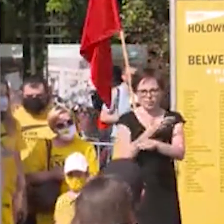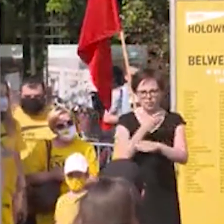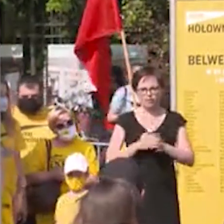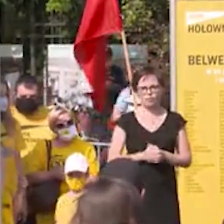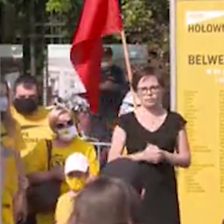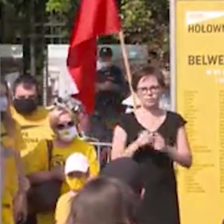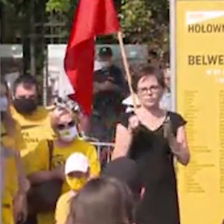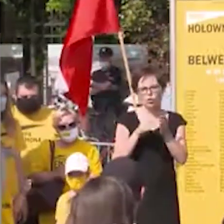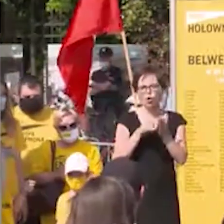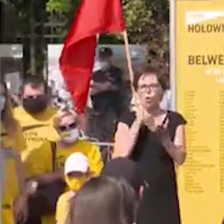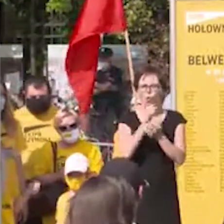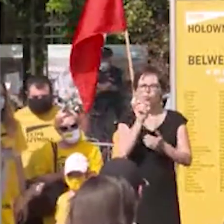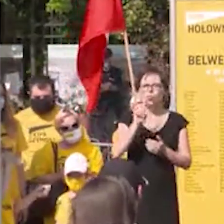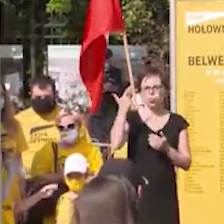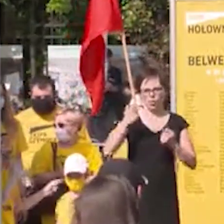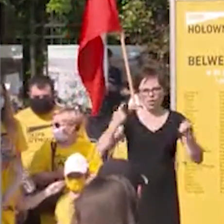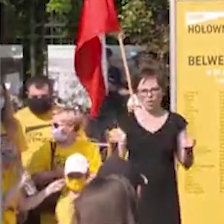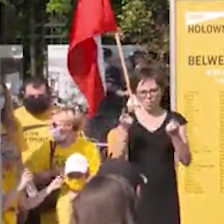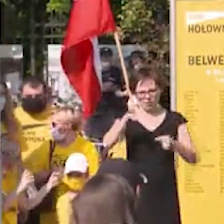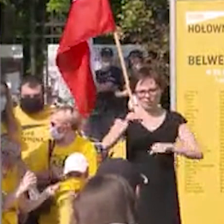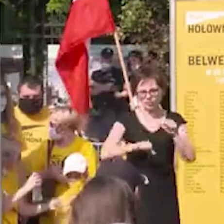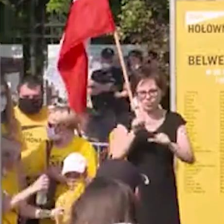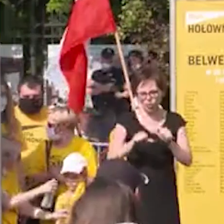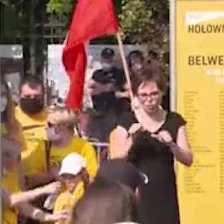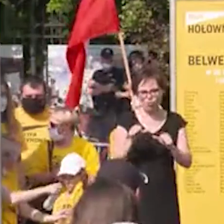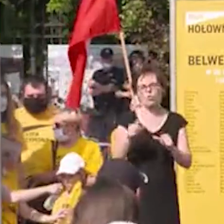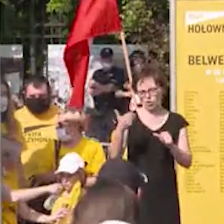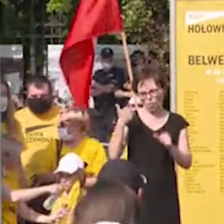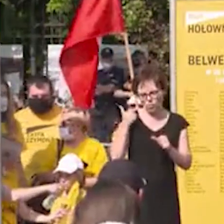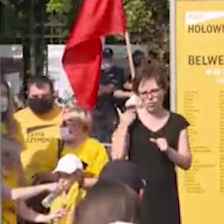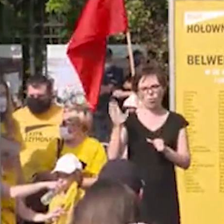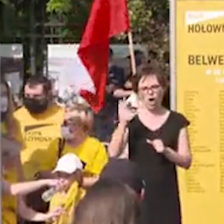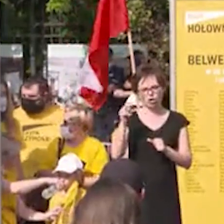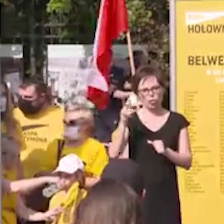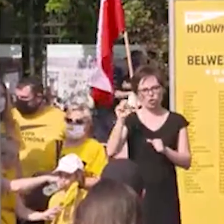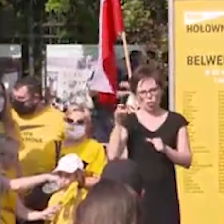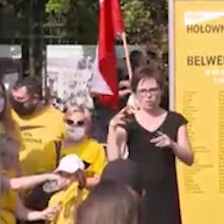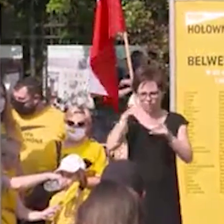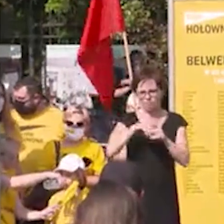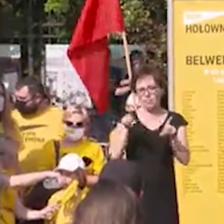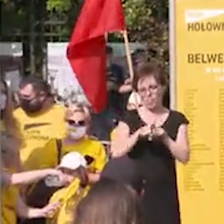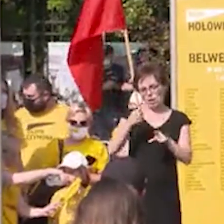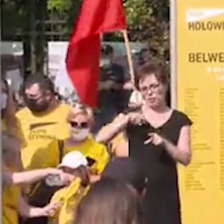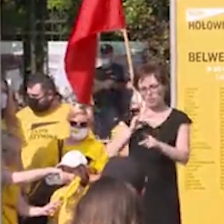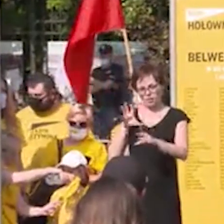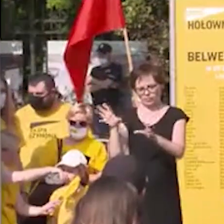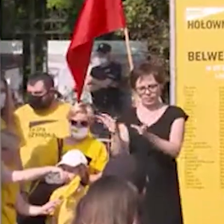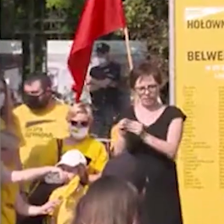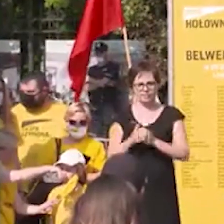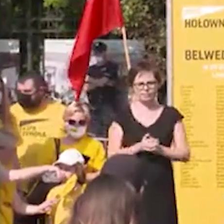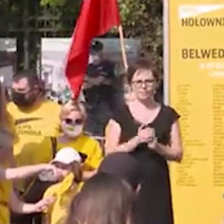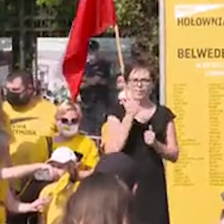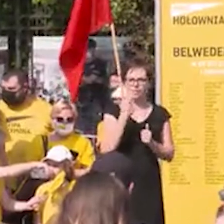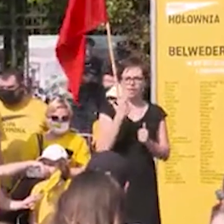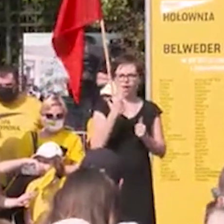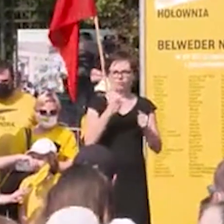To była już druga kampania tegoroczna, w której brał udział Szymon Hołownia i my razem z nim. 2 kampanie